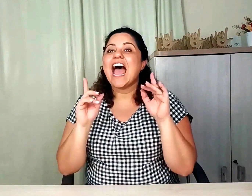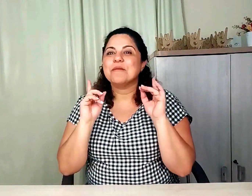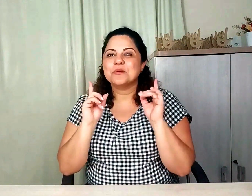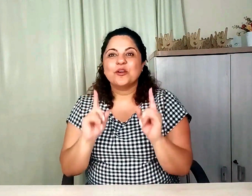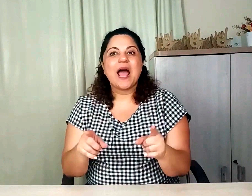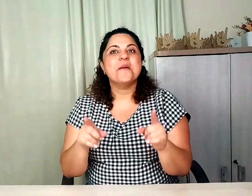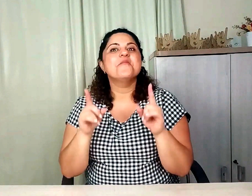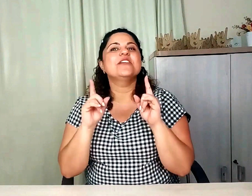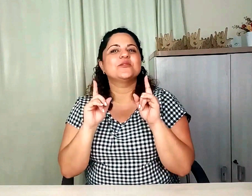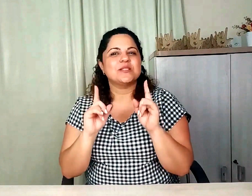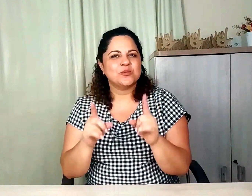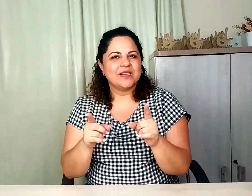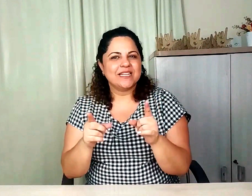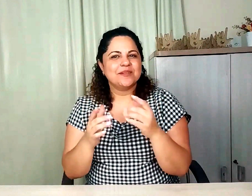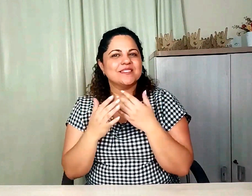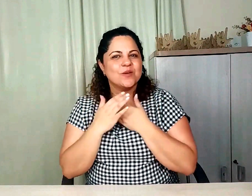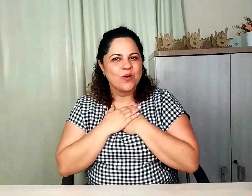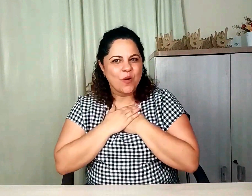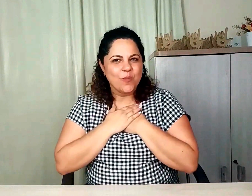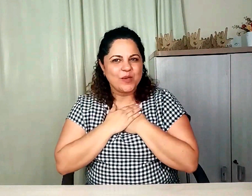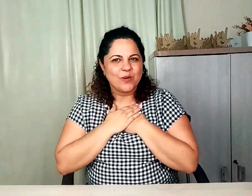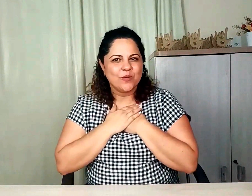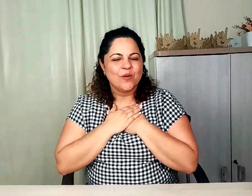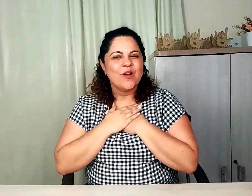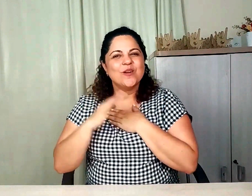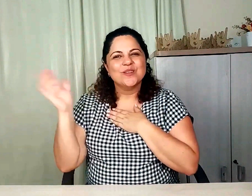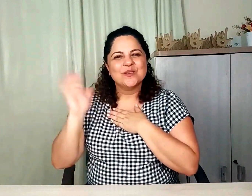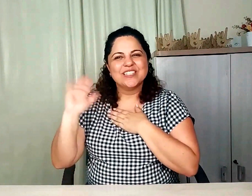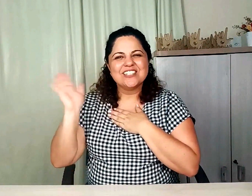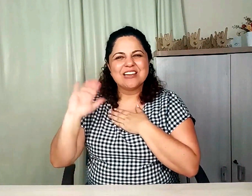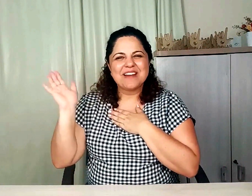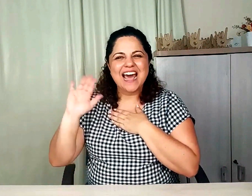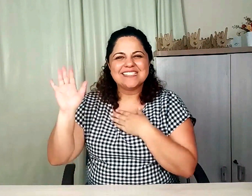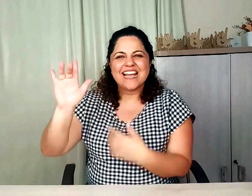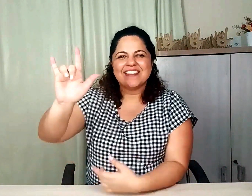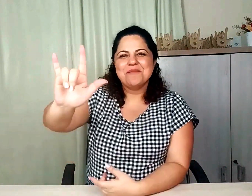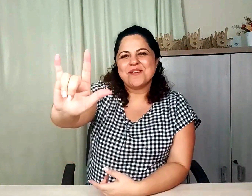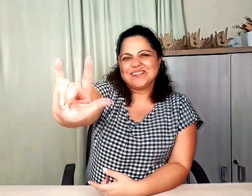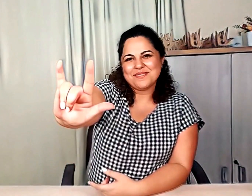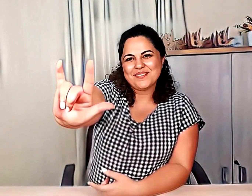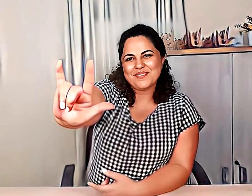aprimorar muito a sua Libras comigo. Um grande abraço e até a próxima!